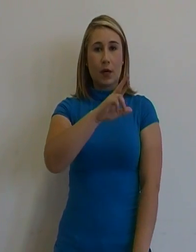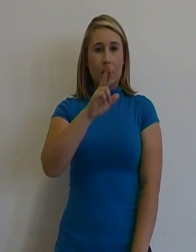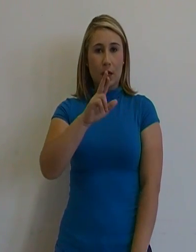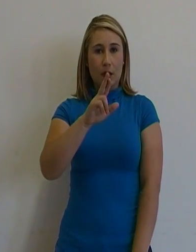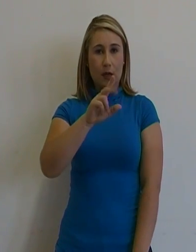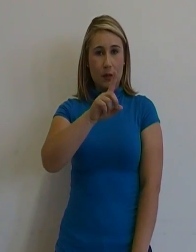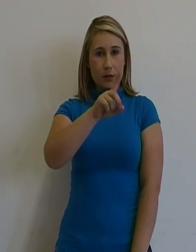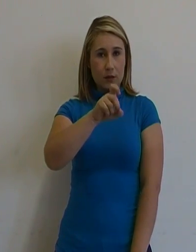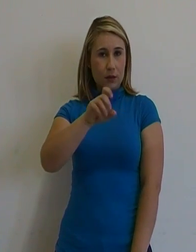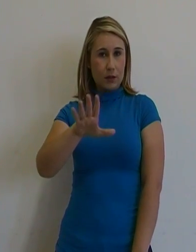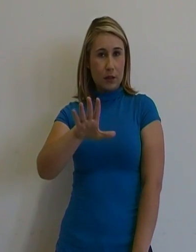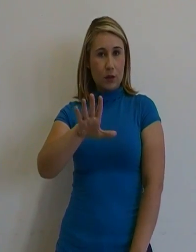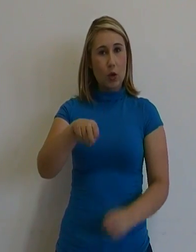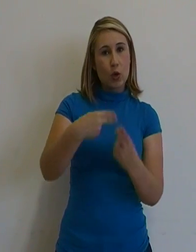65, número